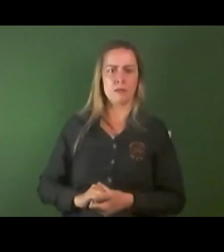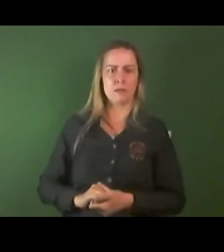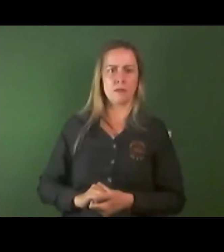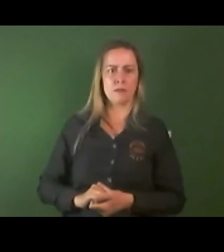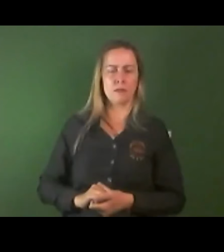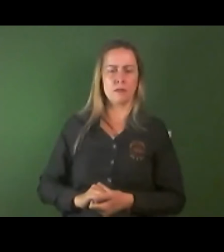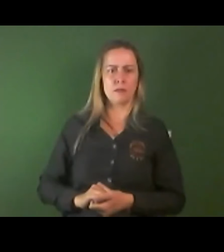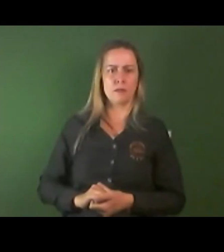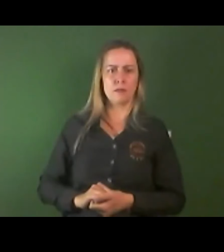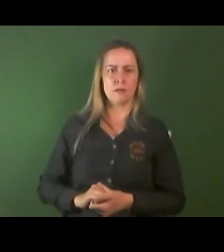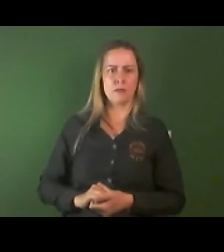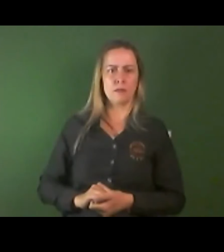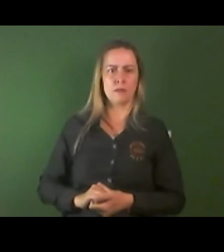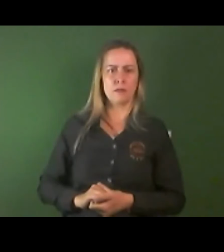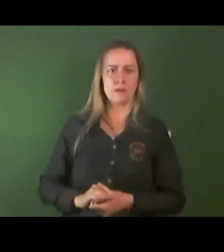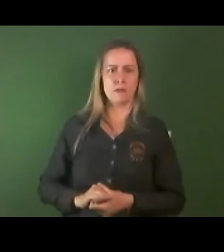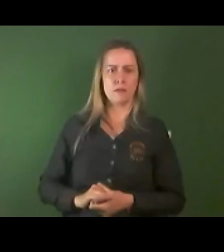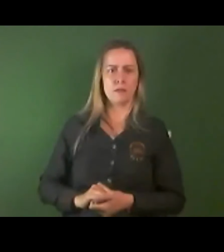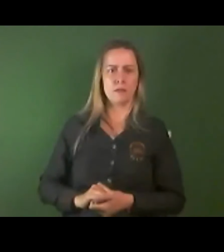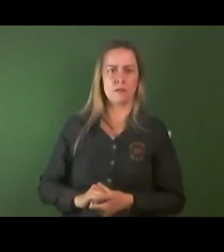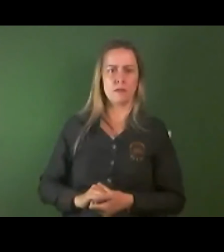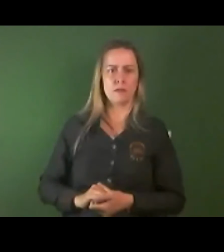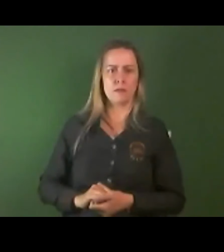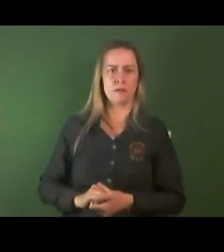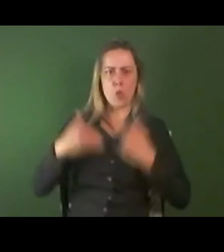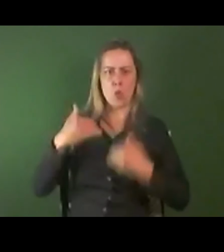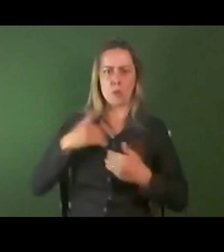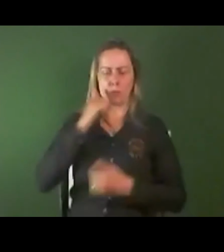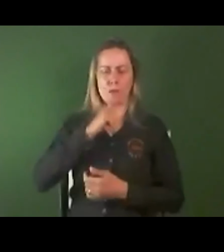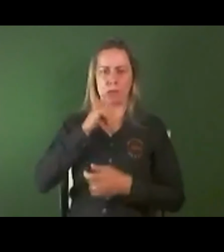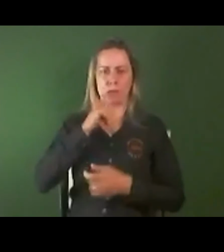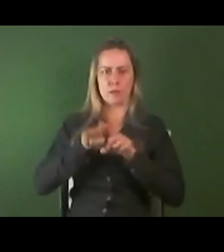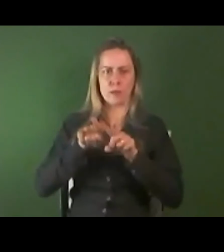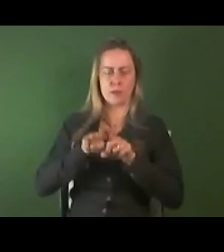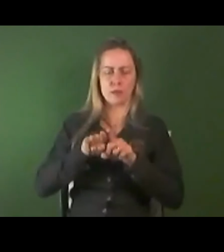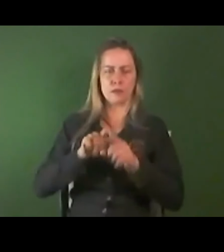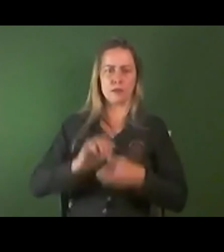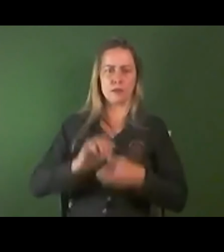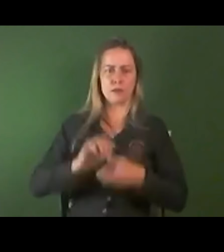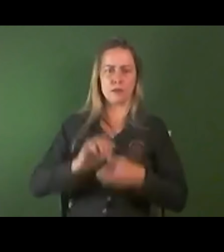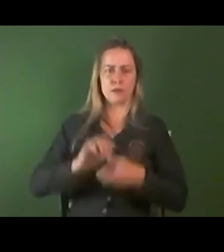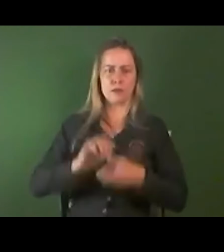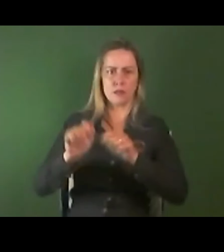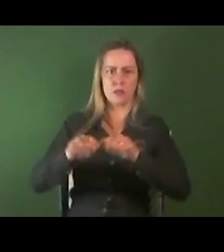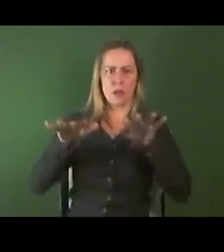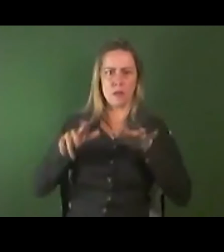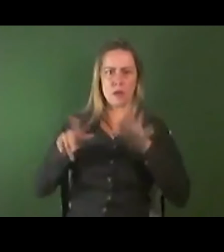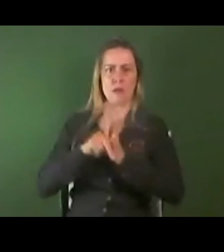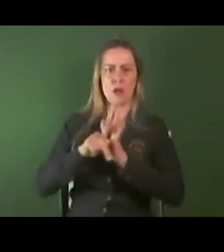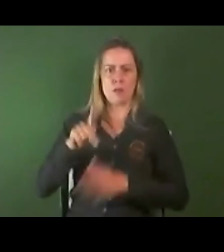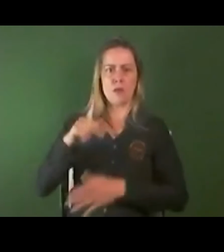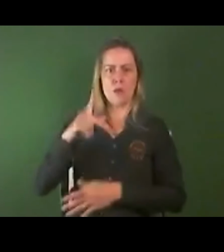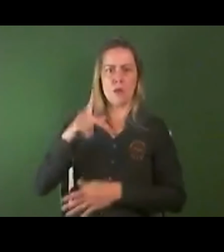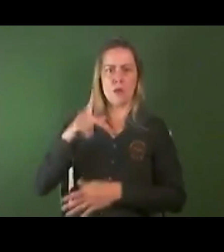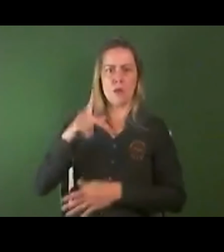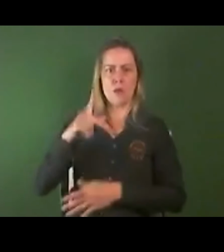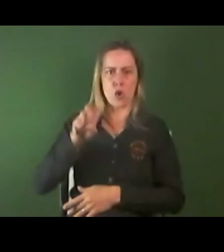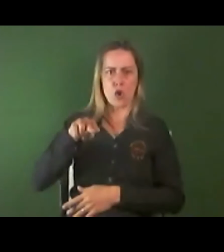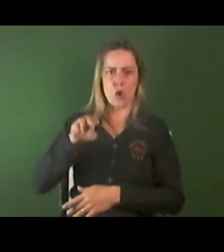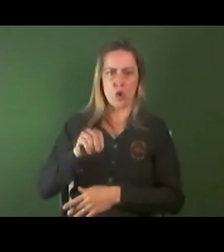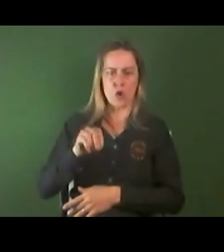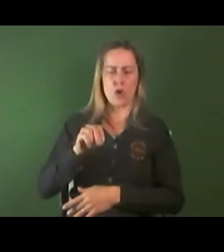mulher, na verdade ele está fotografando a vitrine de um cinema pornô, né? Aqui é um outro corpo e aqui tem um